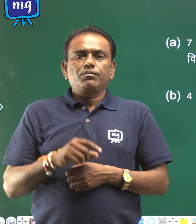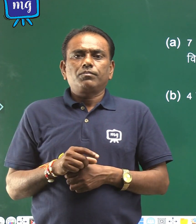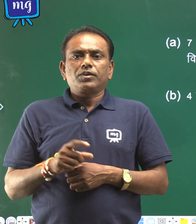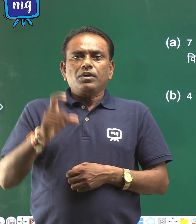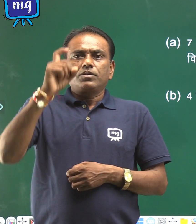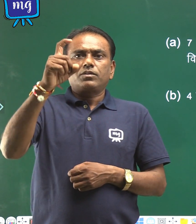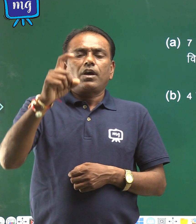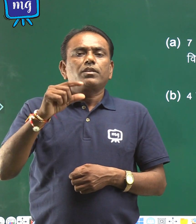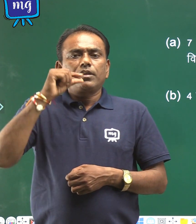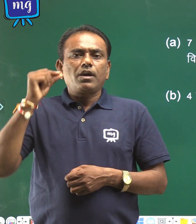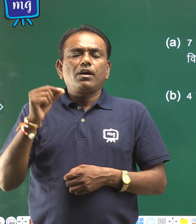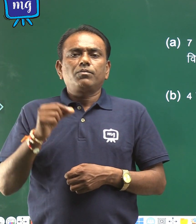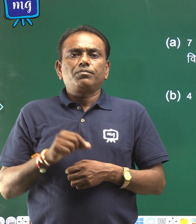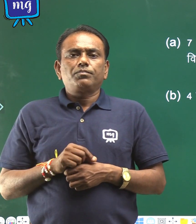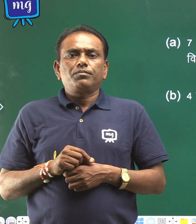7 या